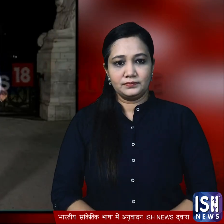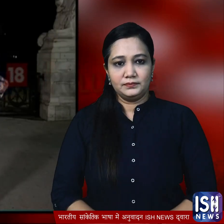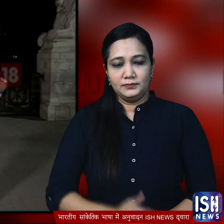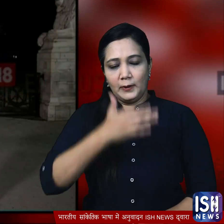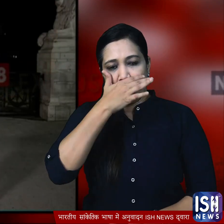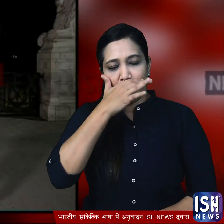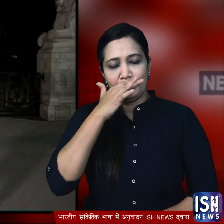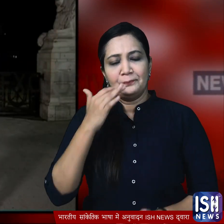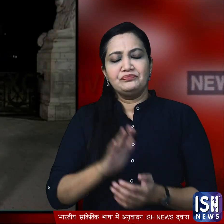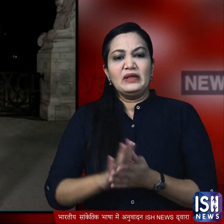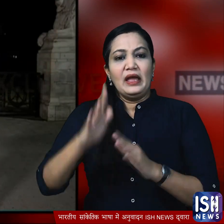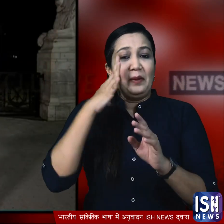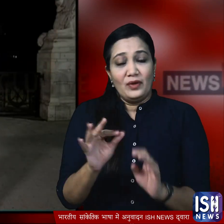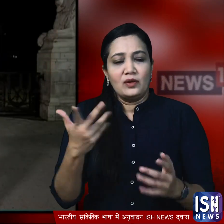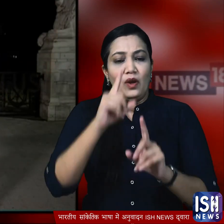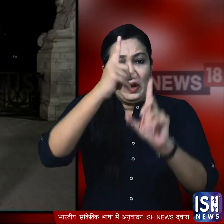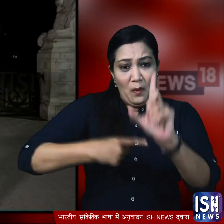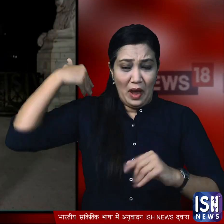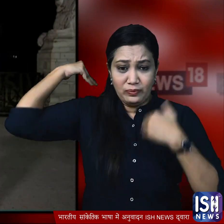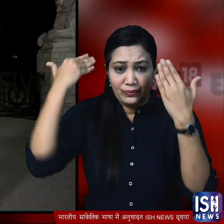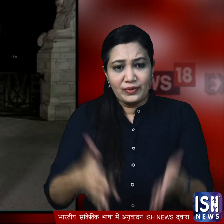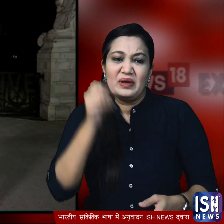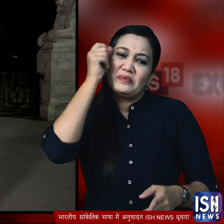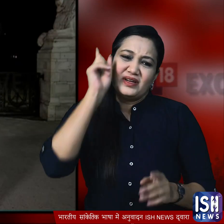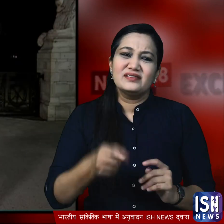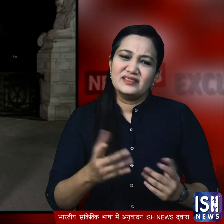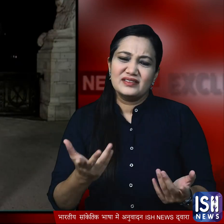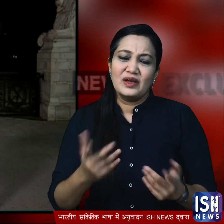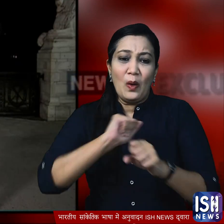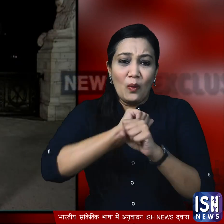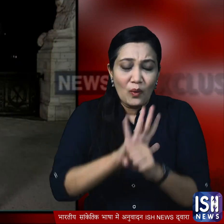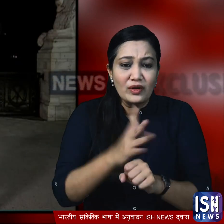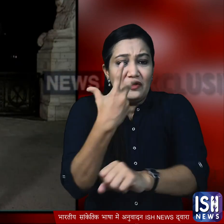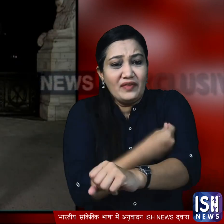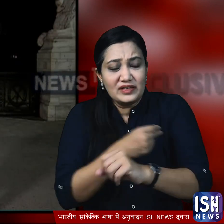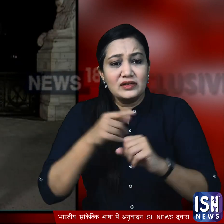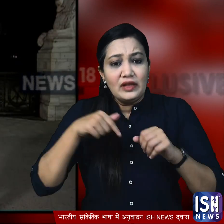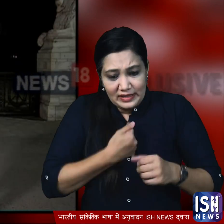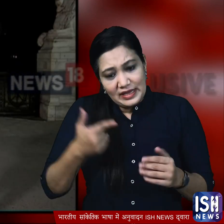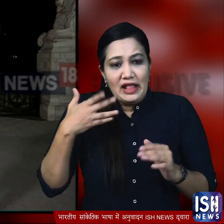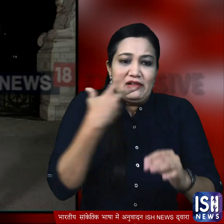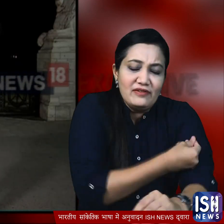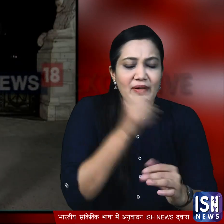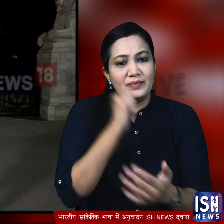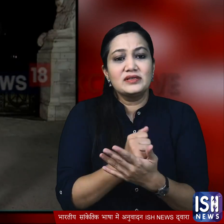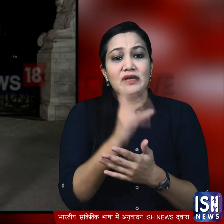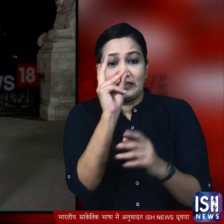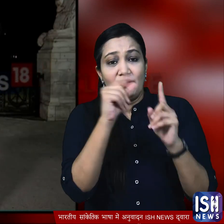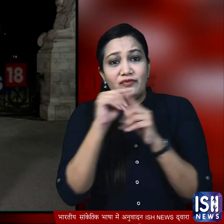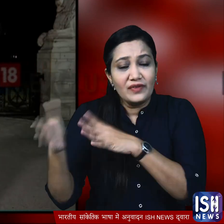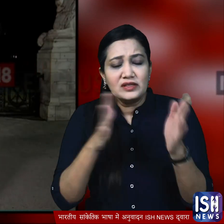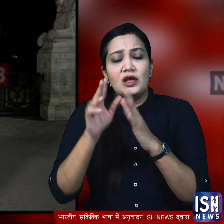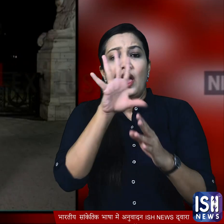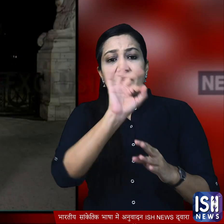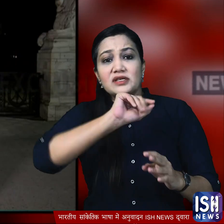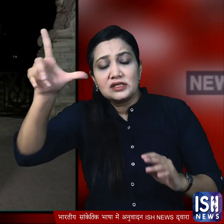बात यह है कि एक साल में हम लोगों को इतना समझदार तो हो जाना चाहिए था कि कोरोना की वैक्सीन खुद जाकर लगवा लें। तीसरे चरण में रोजाना